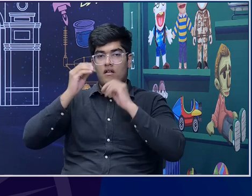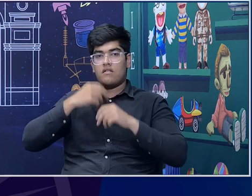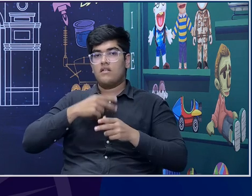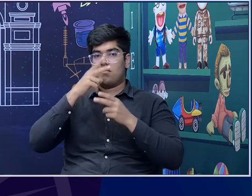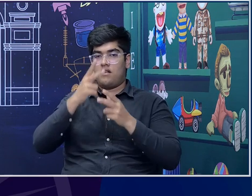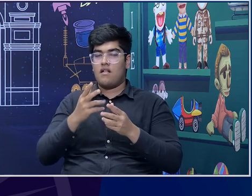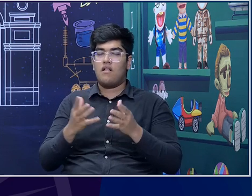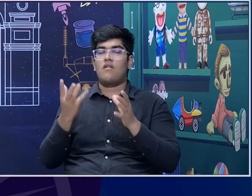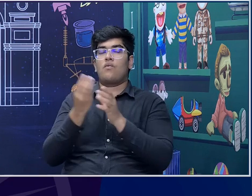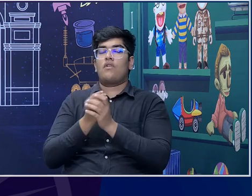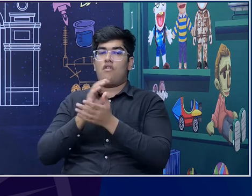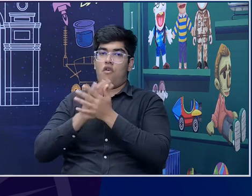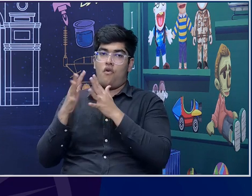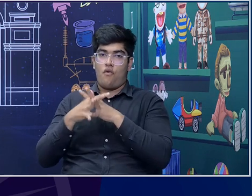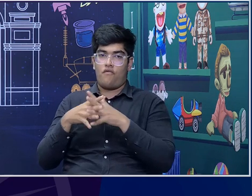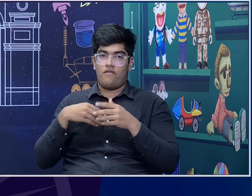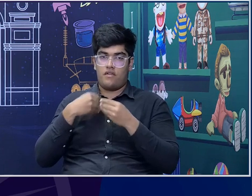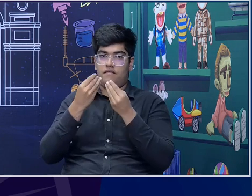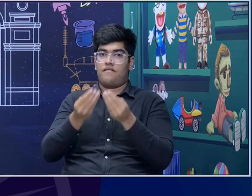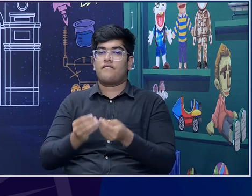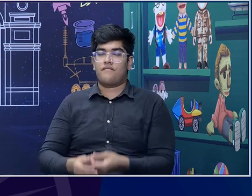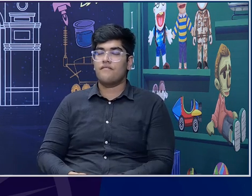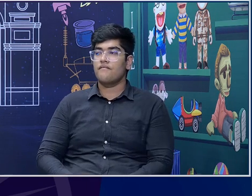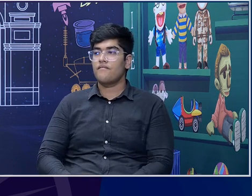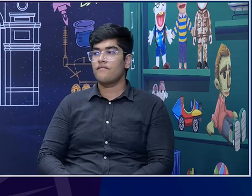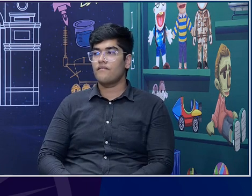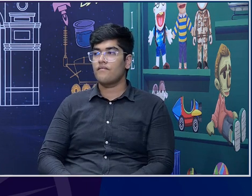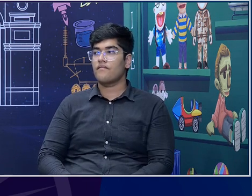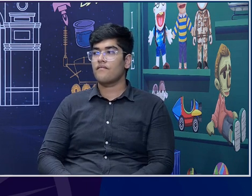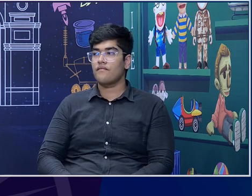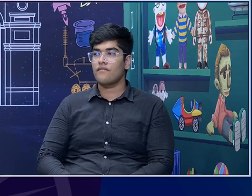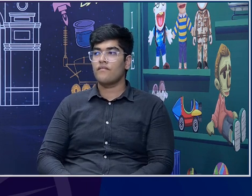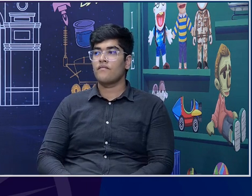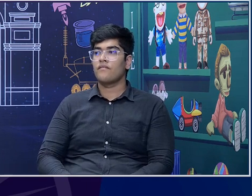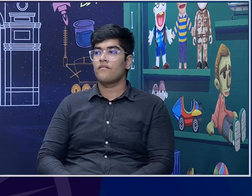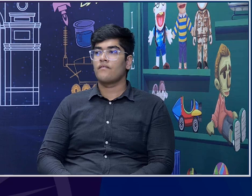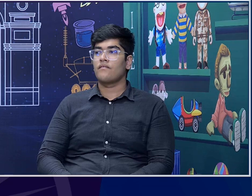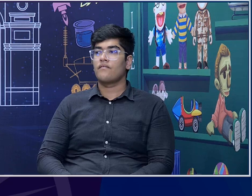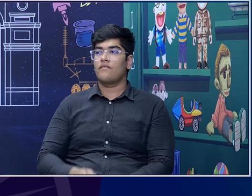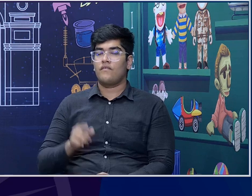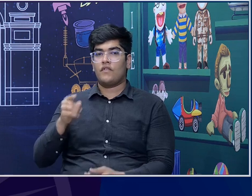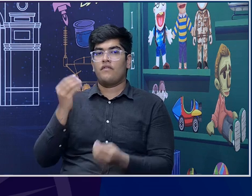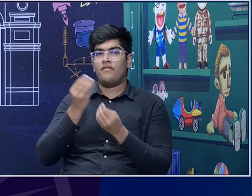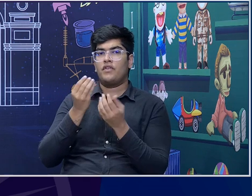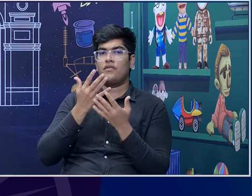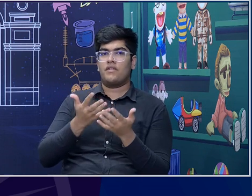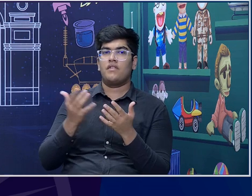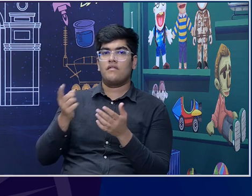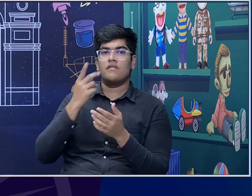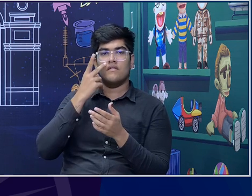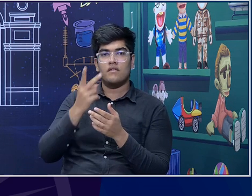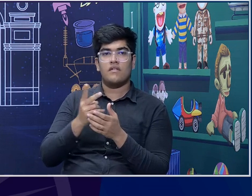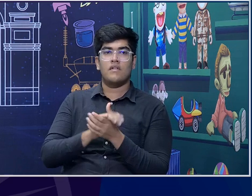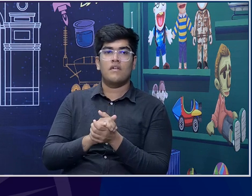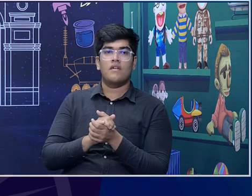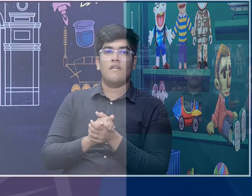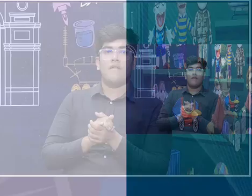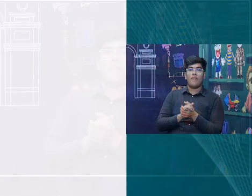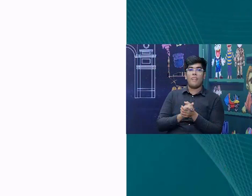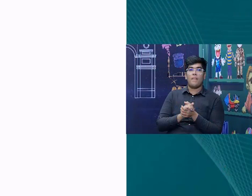होमवक भी देंगे जी जी तो हम सबसे पहले हमारा जो कुछ चीजें इसमें से देखते हैं बच्चों इसमें सबसे पहले हैं